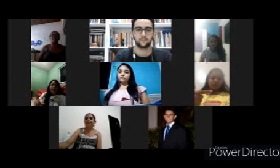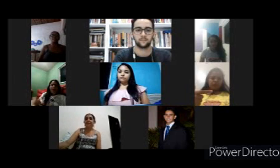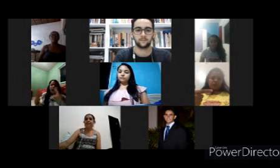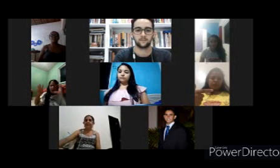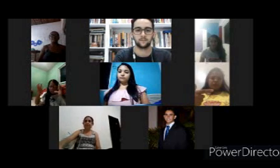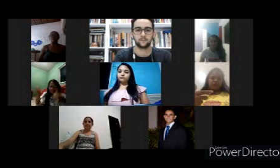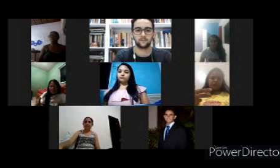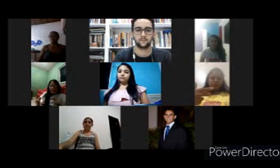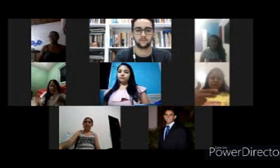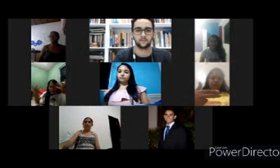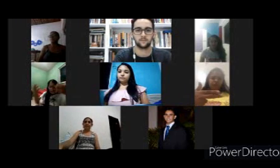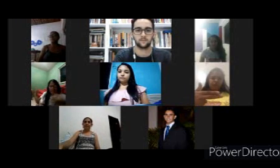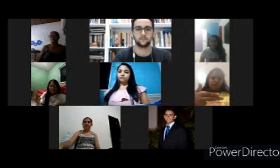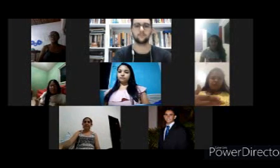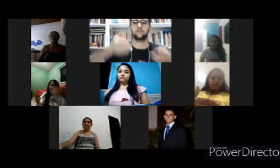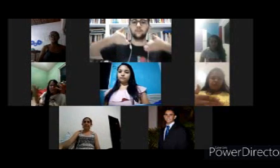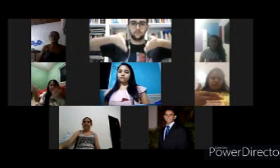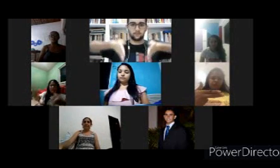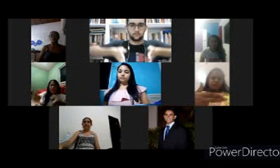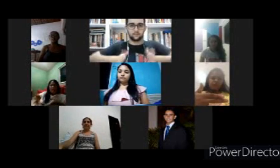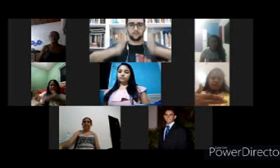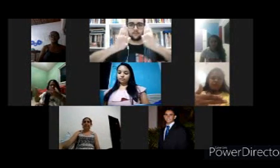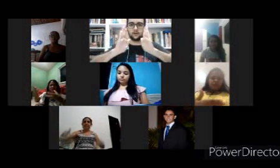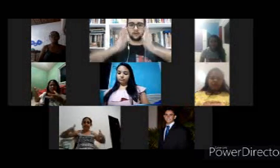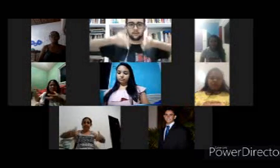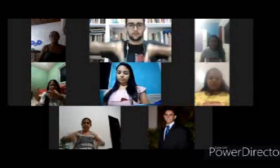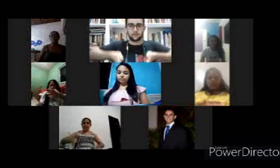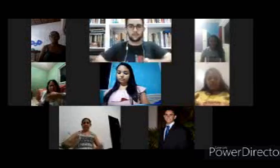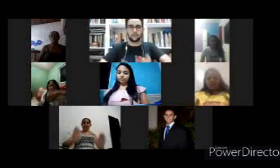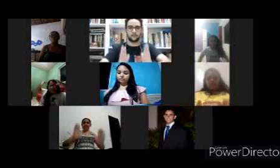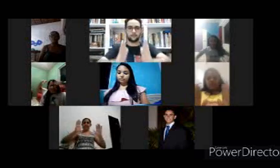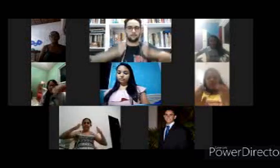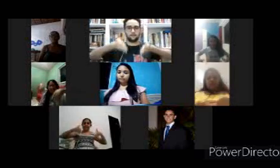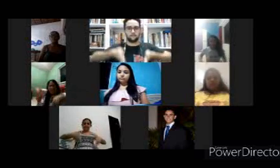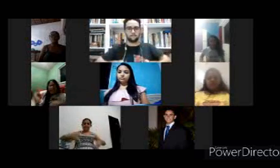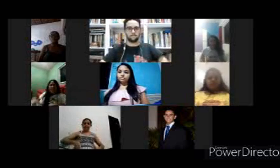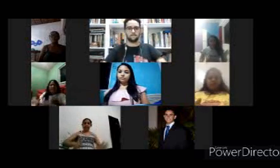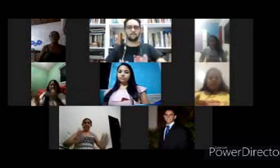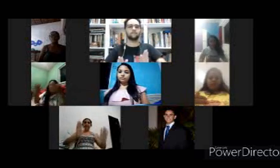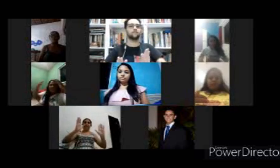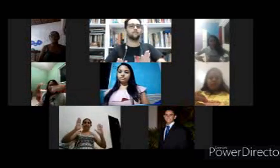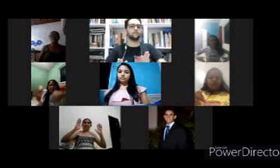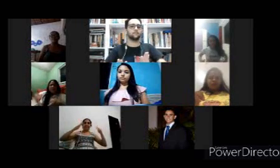Eu esqueci aquela do nascimento. Como é aquele gesto? Sim. Desce e